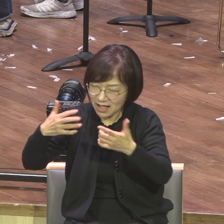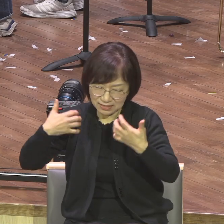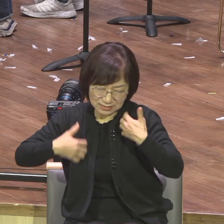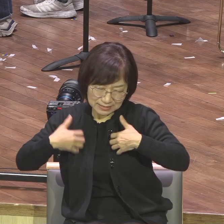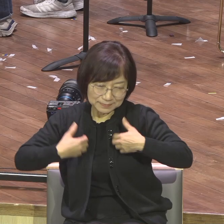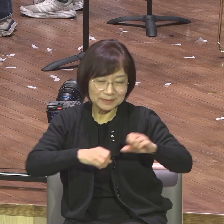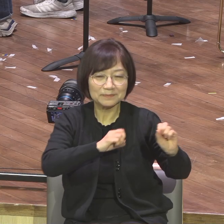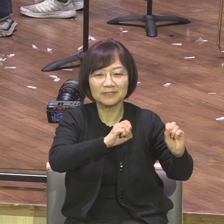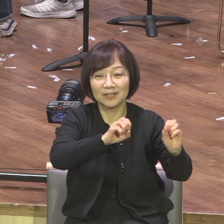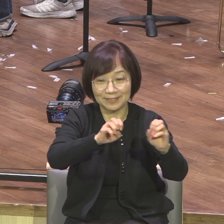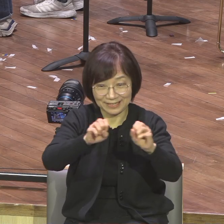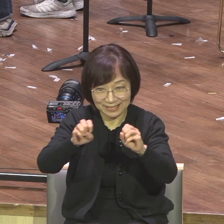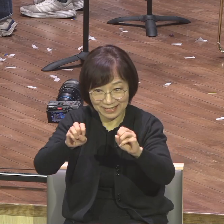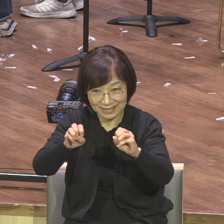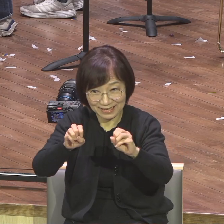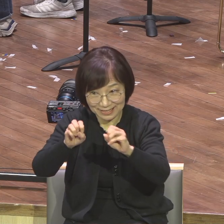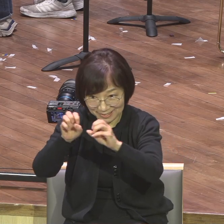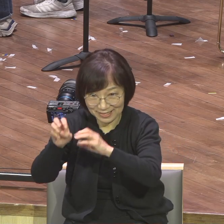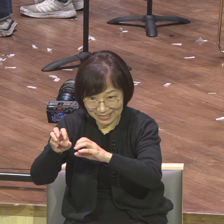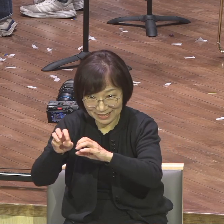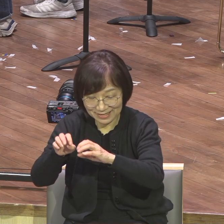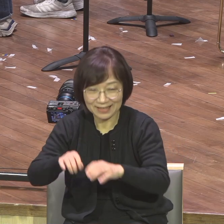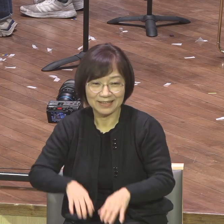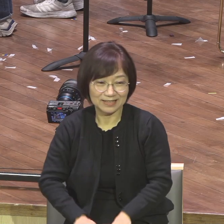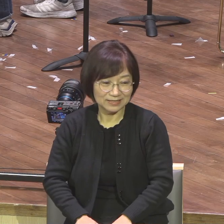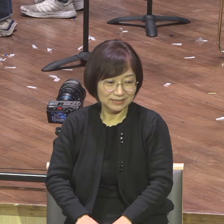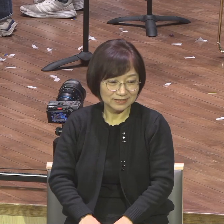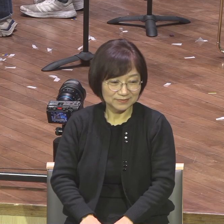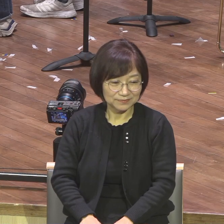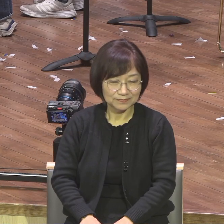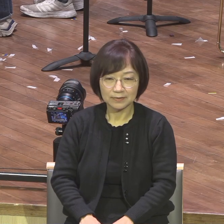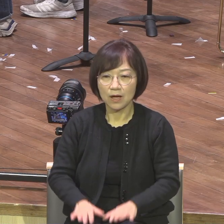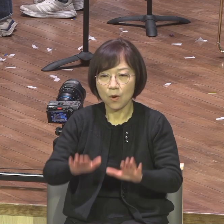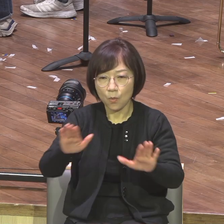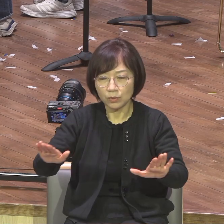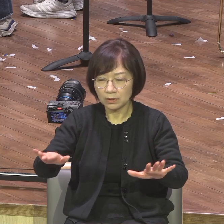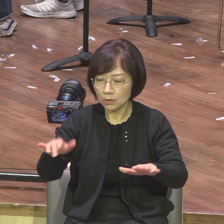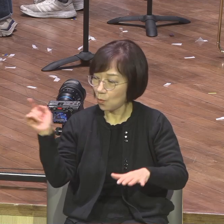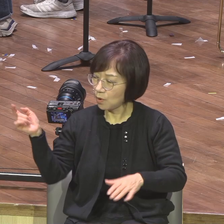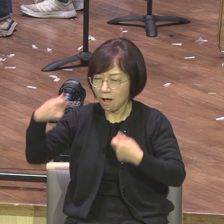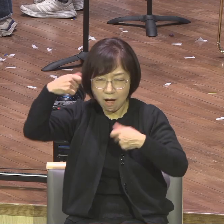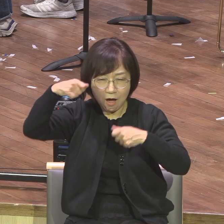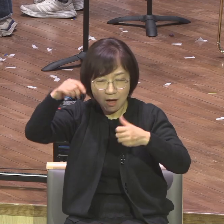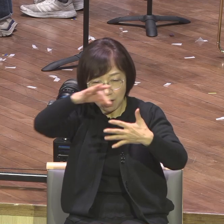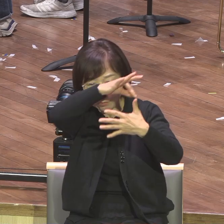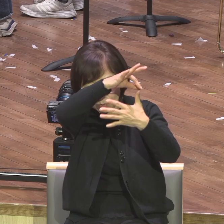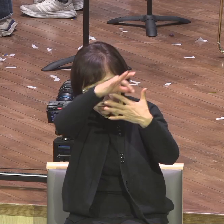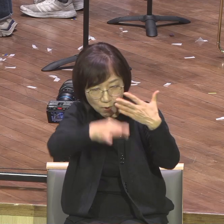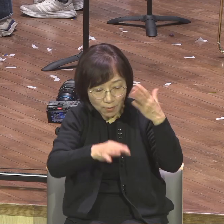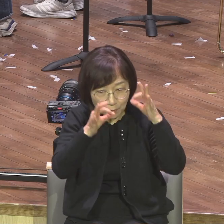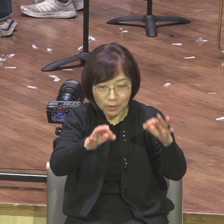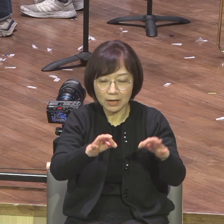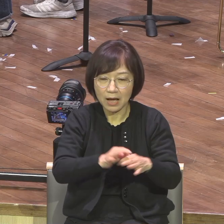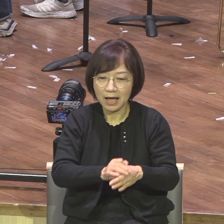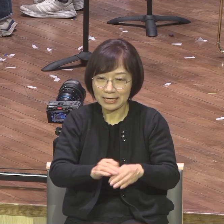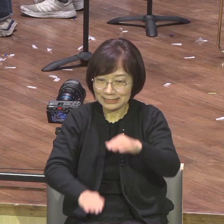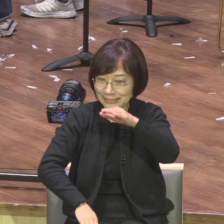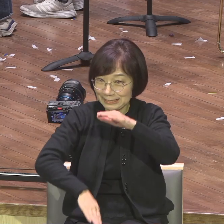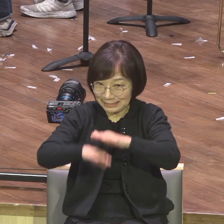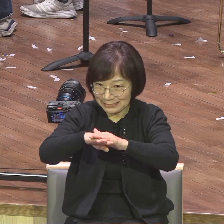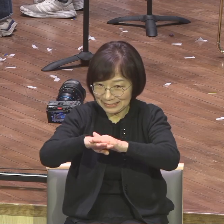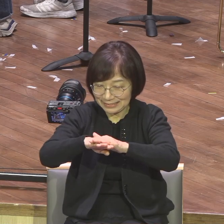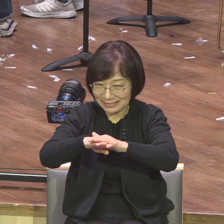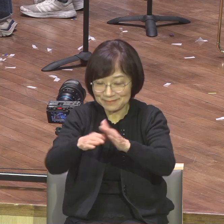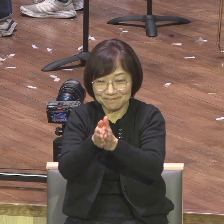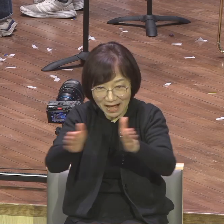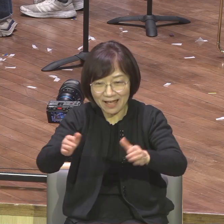성탄 전달자예요. 오늘 우리 이 순수에 다 들어갔어요. 스타트만 제가 오늘까지